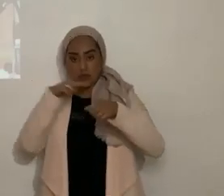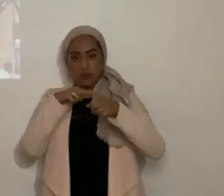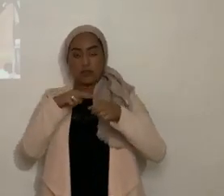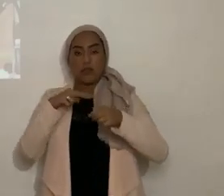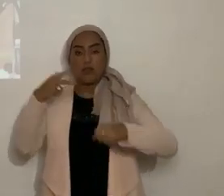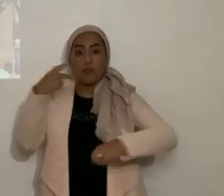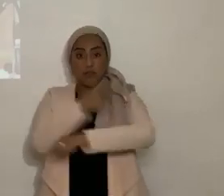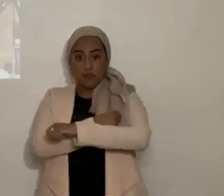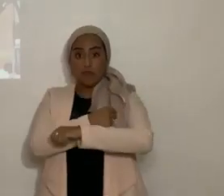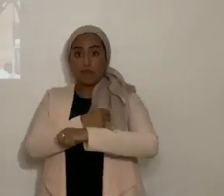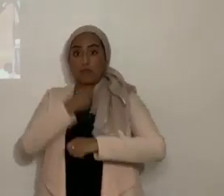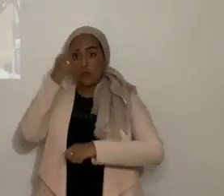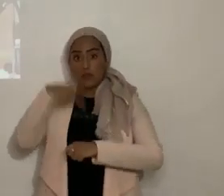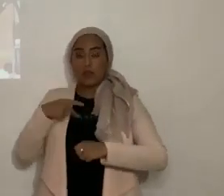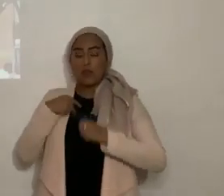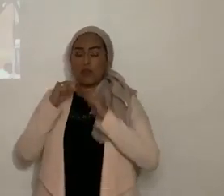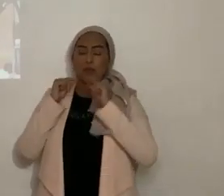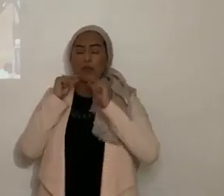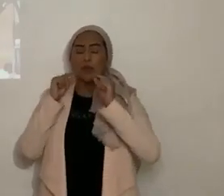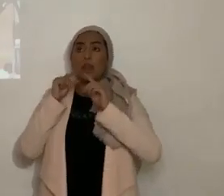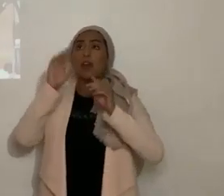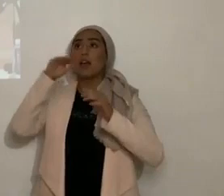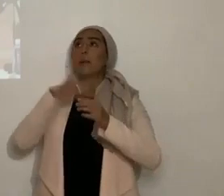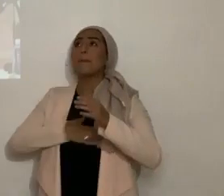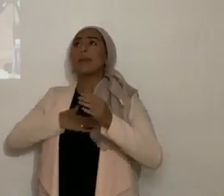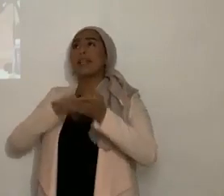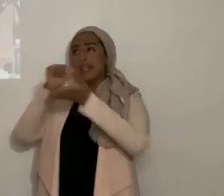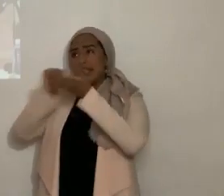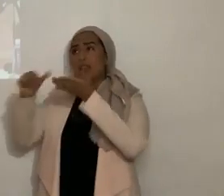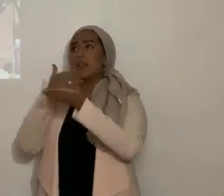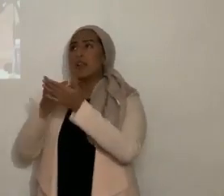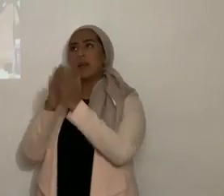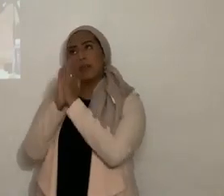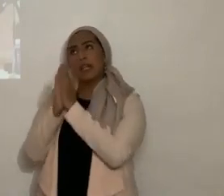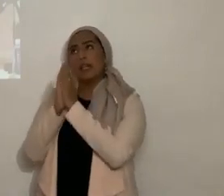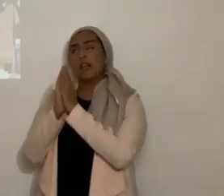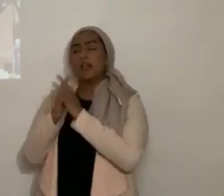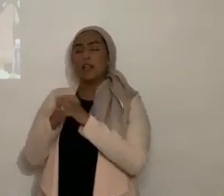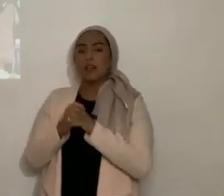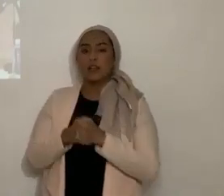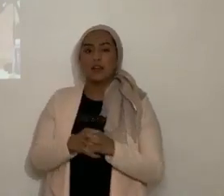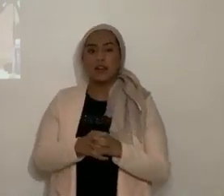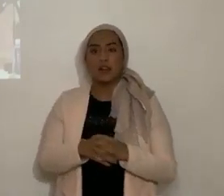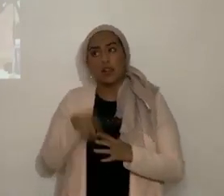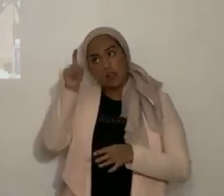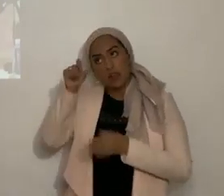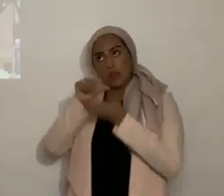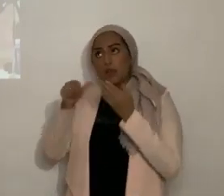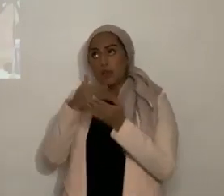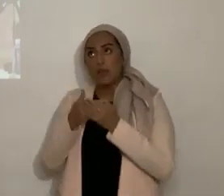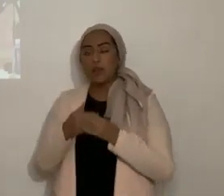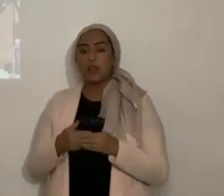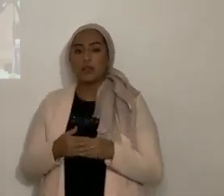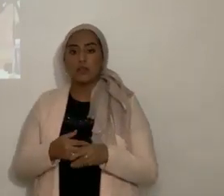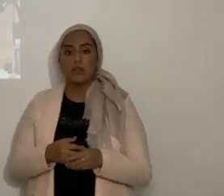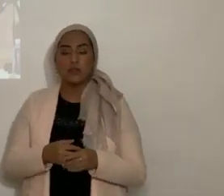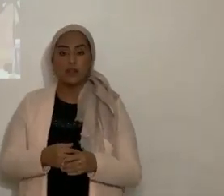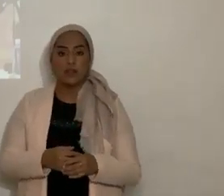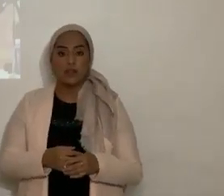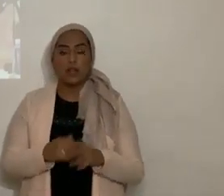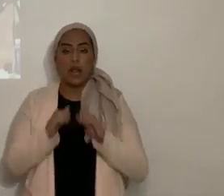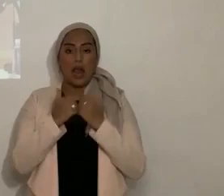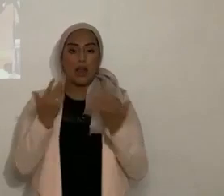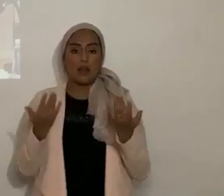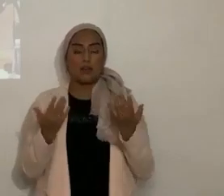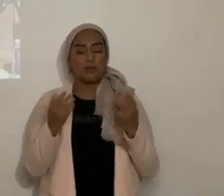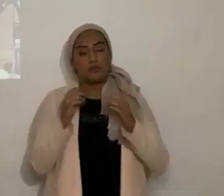la anestesia, y a media cirugía te quieres despertar. Oiga, doctor, pero de veras, opéreme bien, ¿eh? Por favor, opéreme bien, tiene usted que operarme bien.